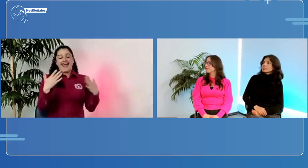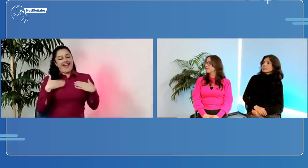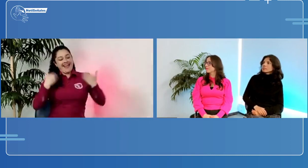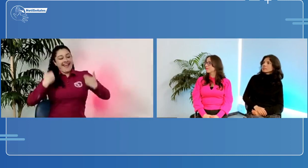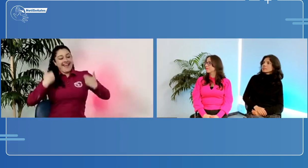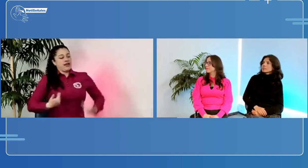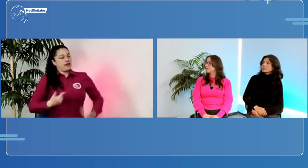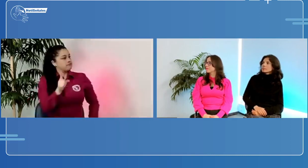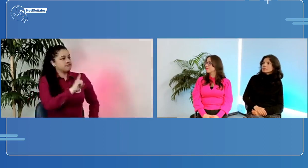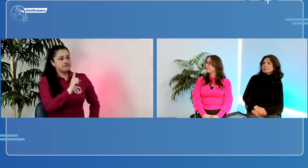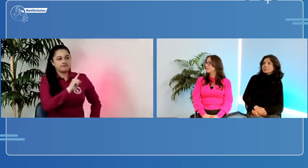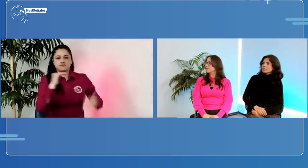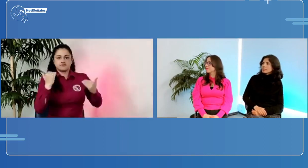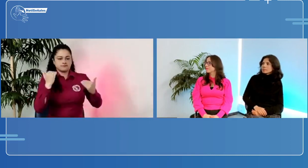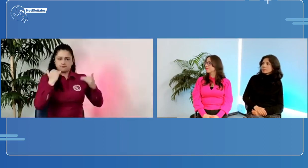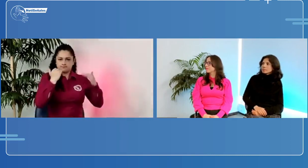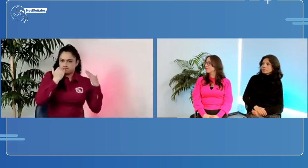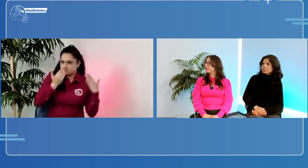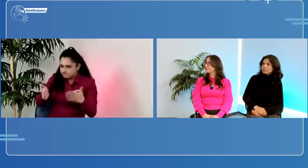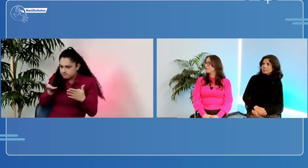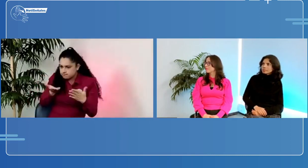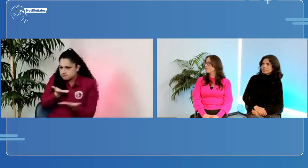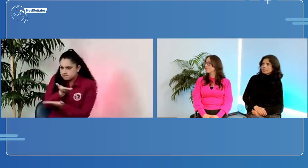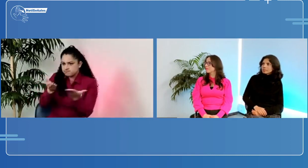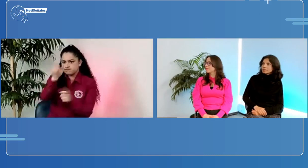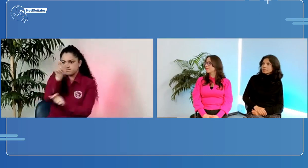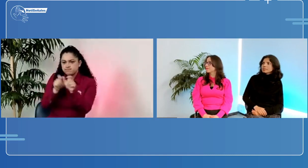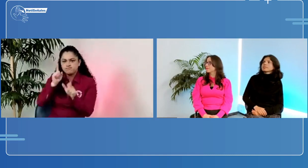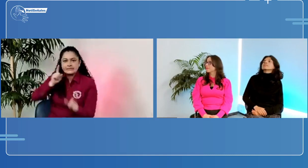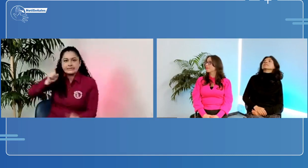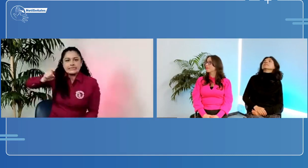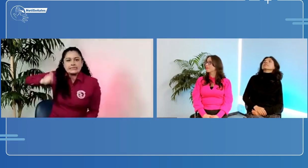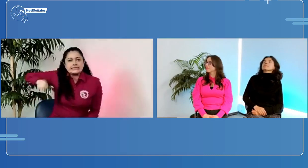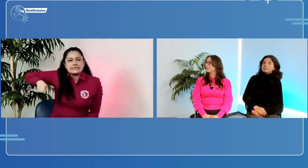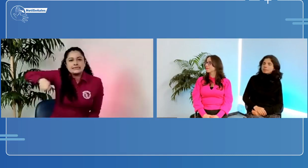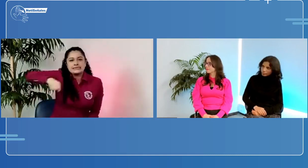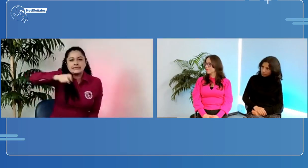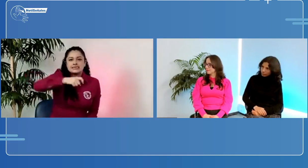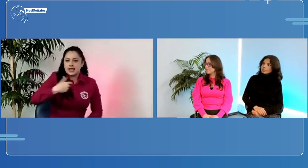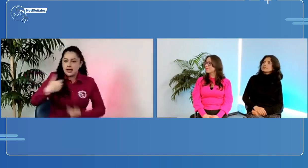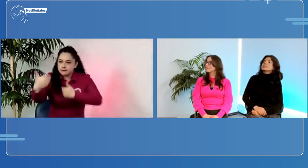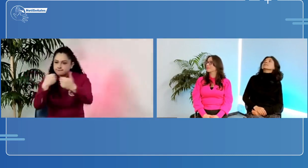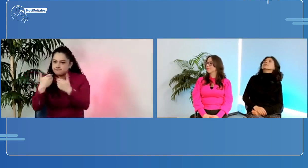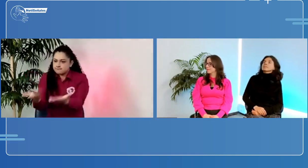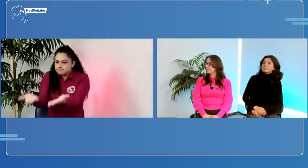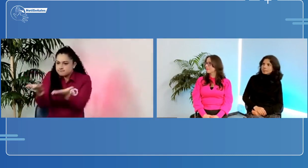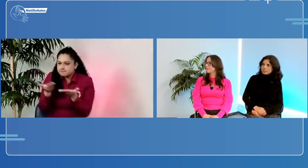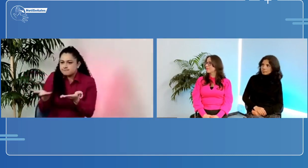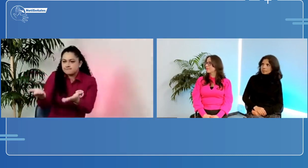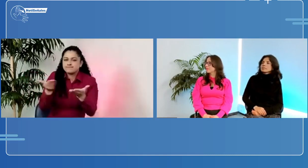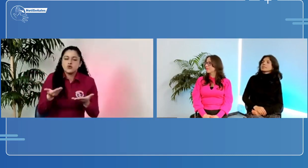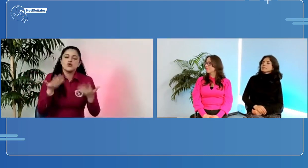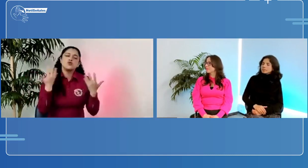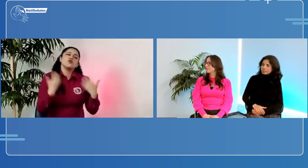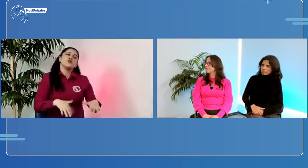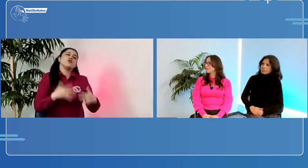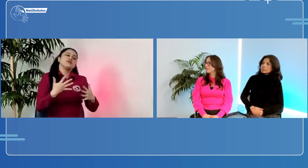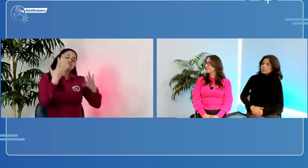sordas. Porque no es decir, es que no, me van a mostrar a mí, sino que miren, hay una comunidad, hay Así necesidades es. dentro de la comunidad sorda